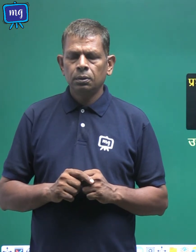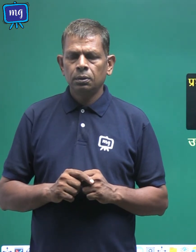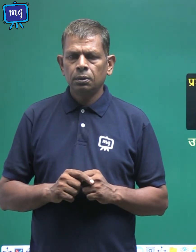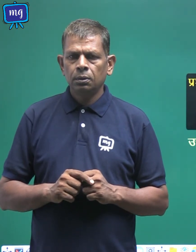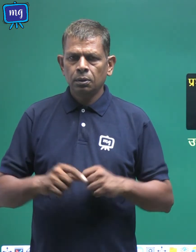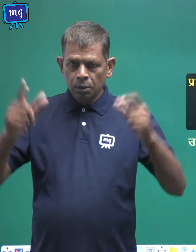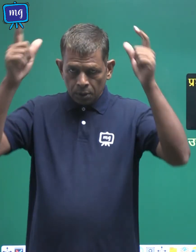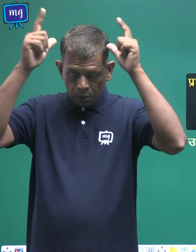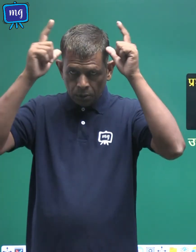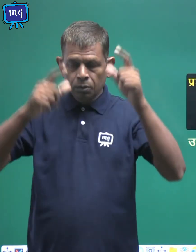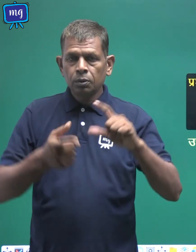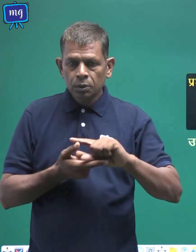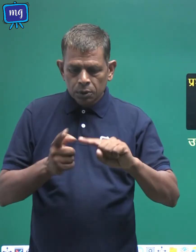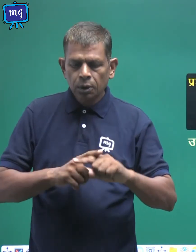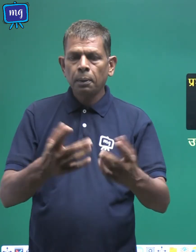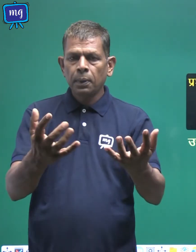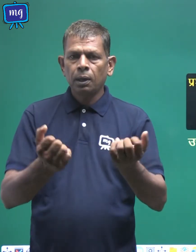जानवरों से प्राप्त